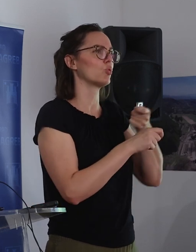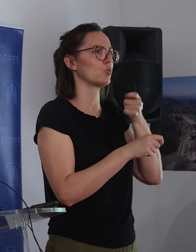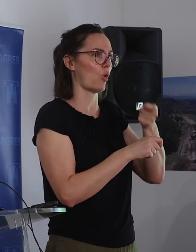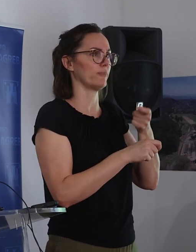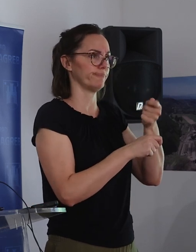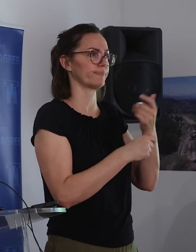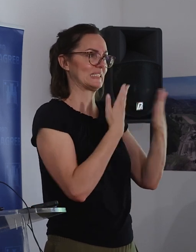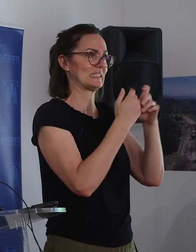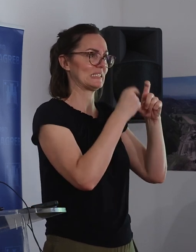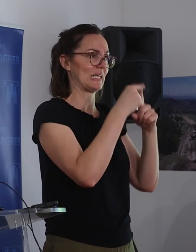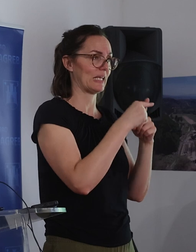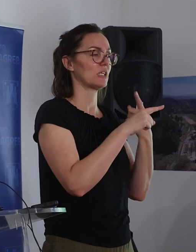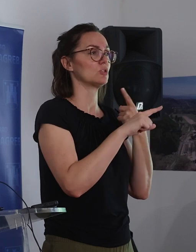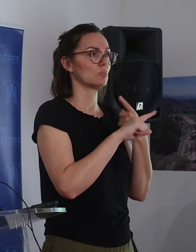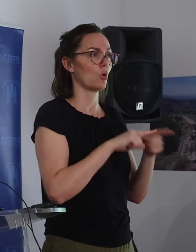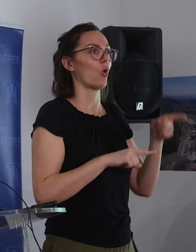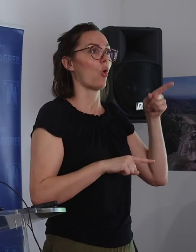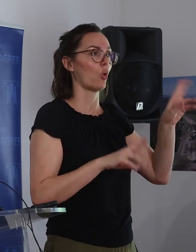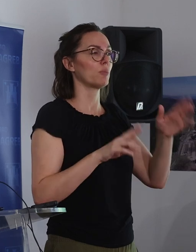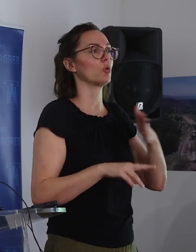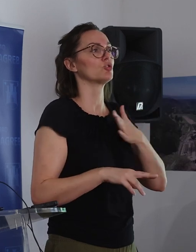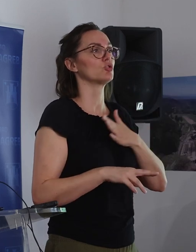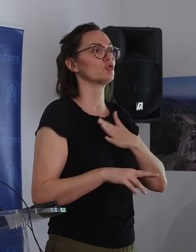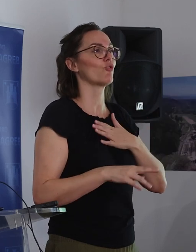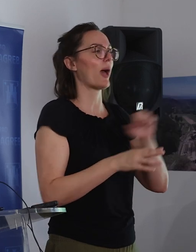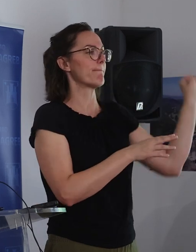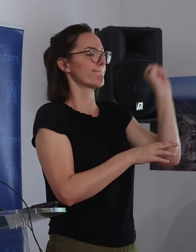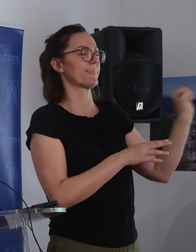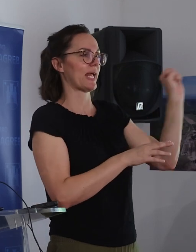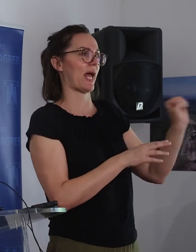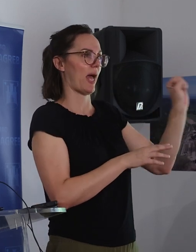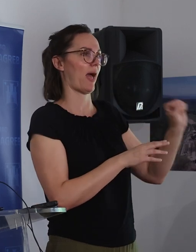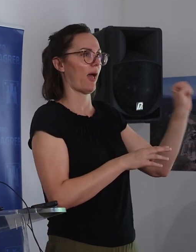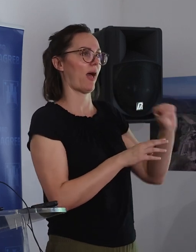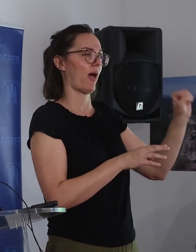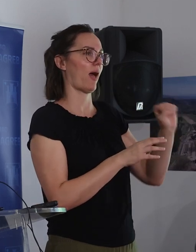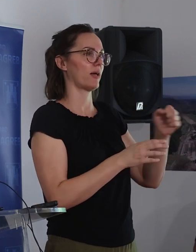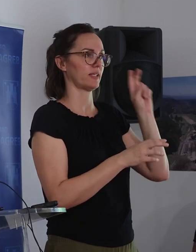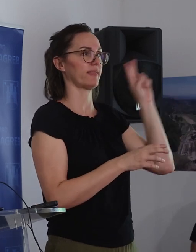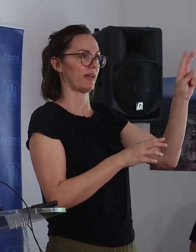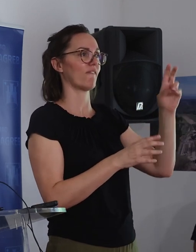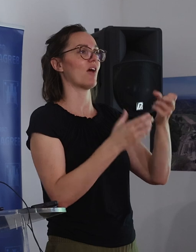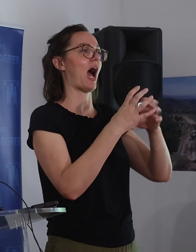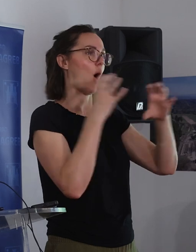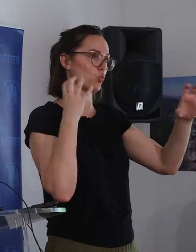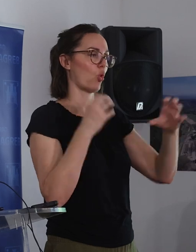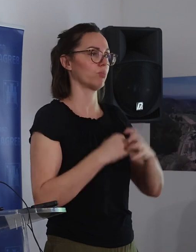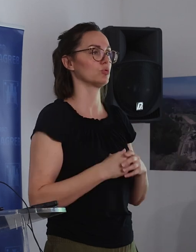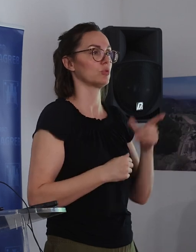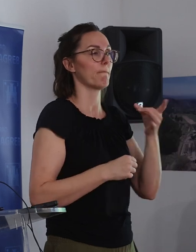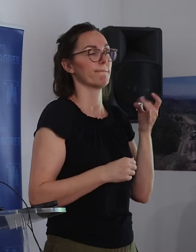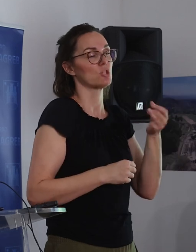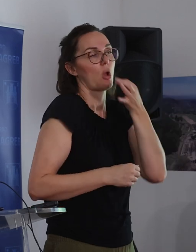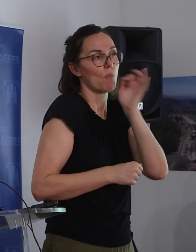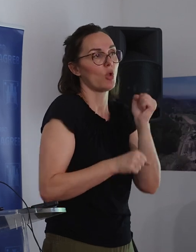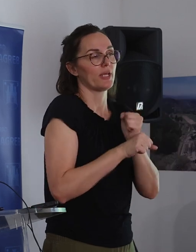kako bi imali vlastitu, ajmo reći, praonicu, pogon za čišćenje koji bi to brže i bolje radio,